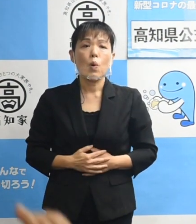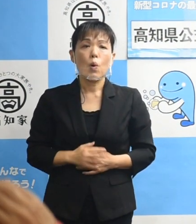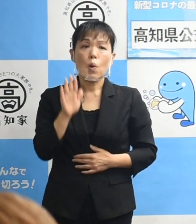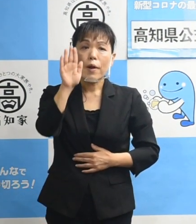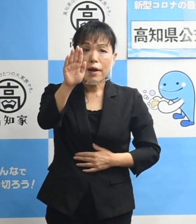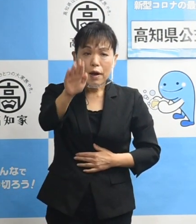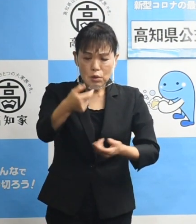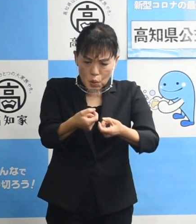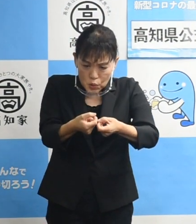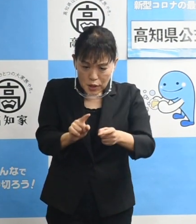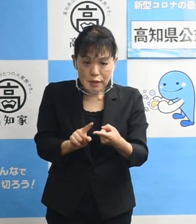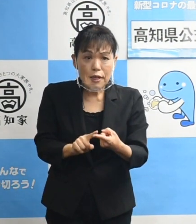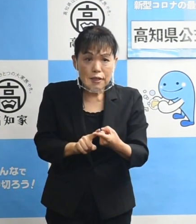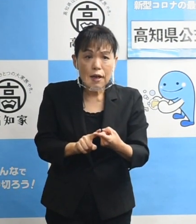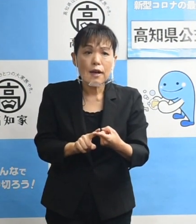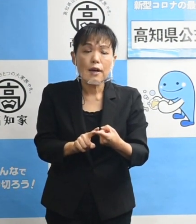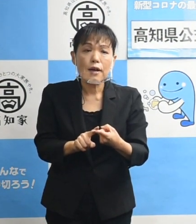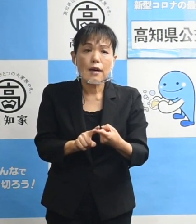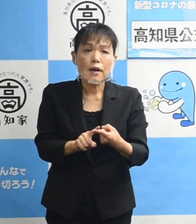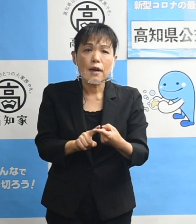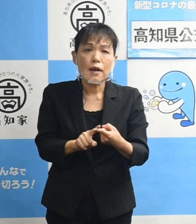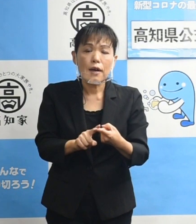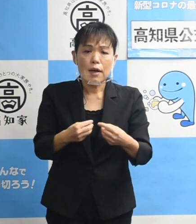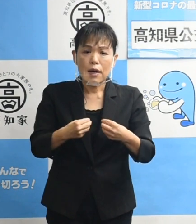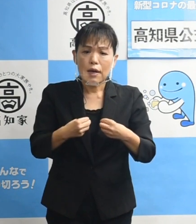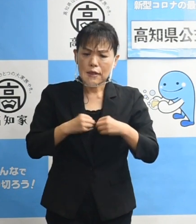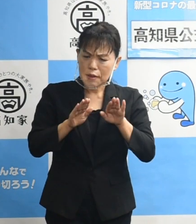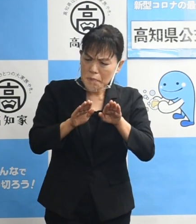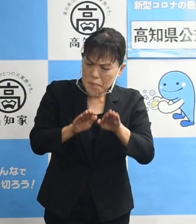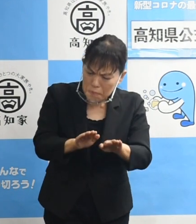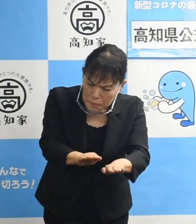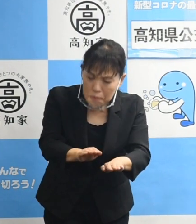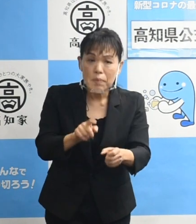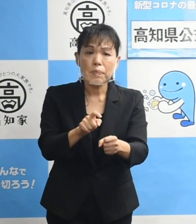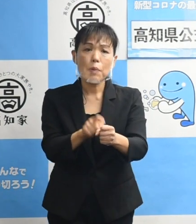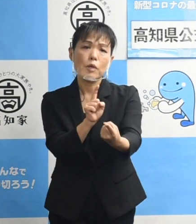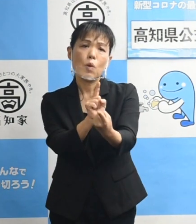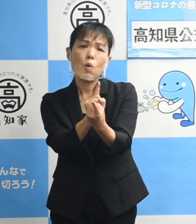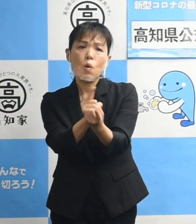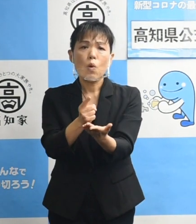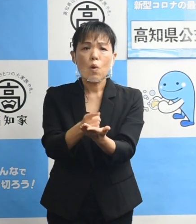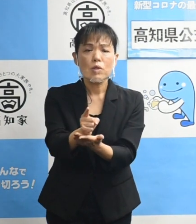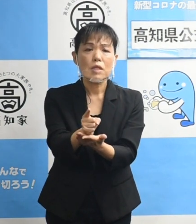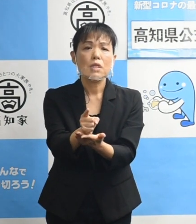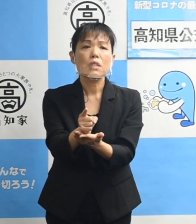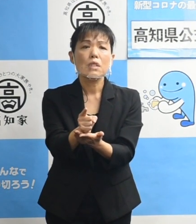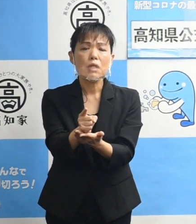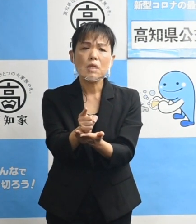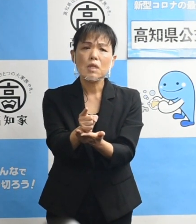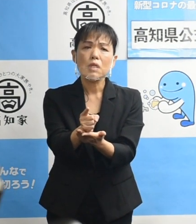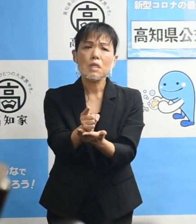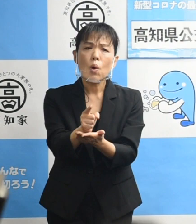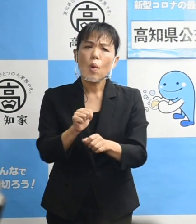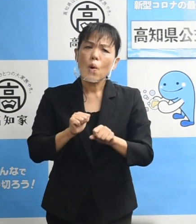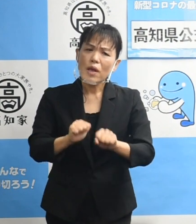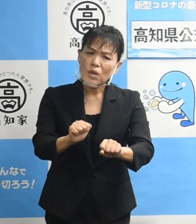今後の具体的な感染抑制対策に対する対応の方針は、どう講じていく